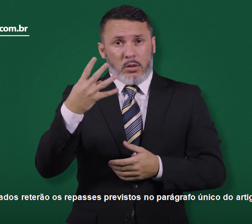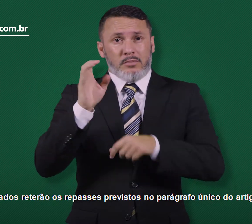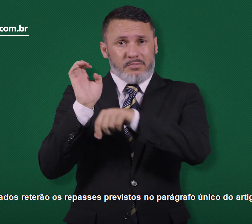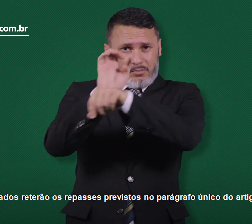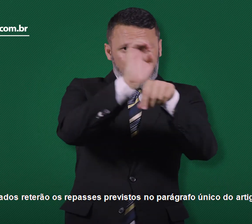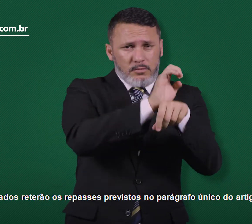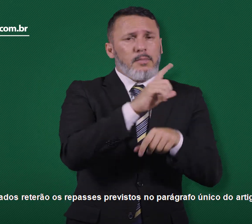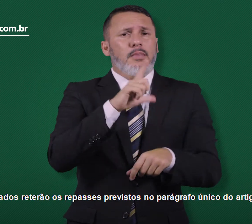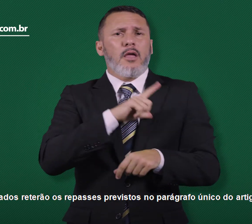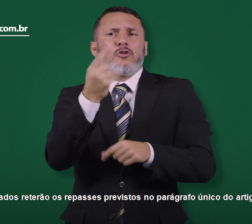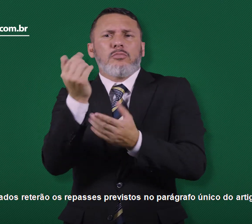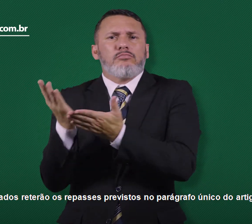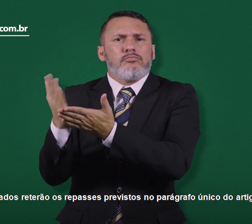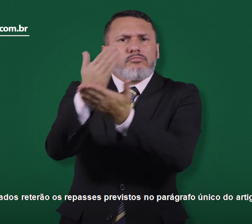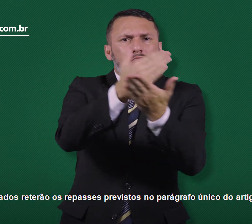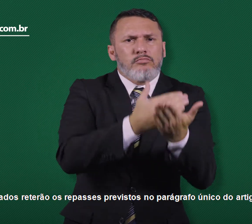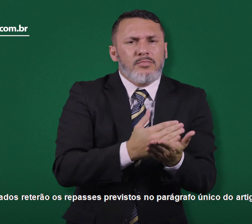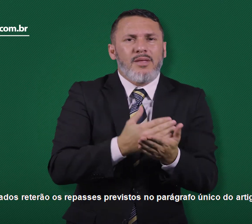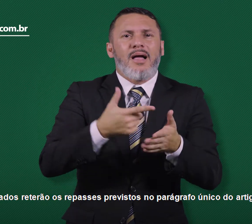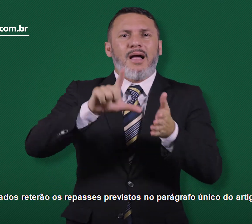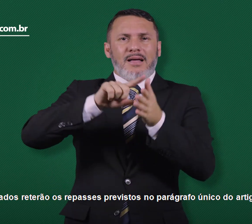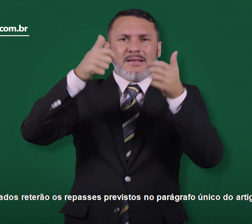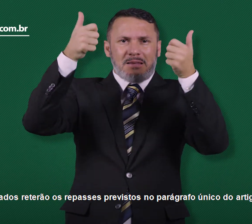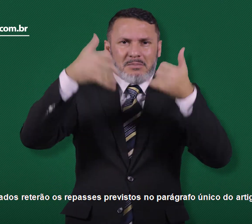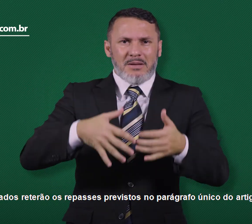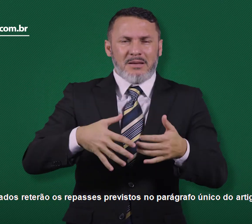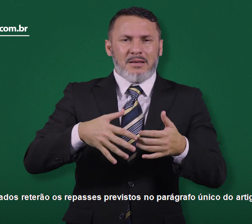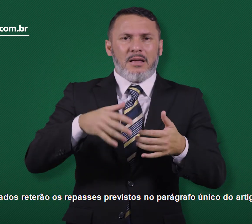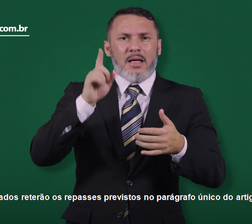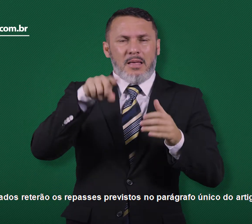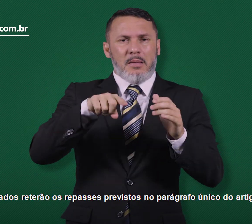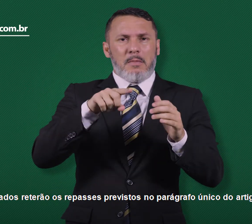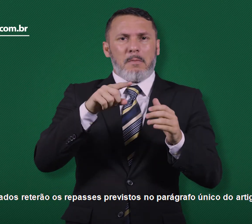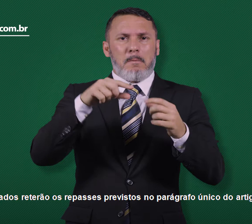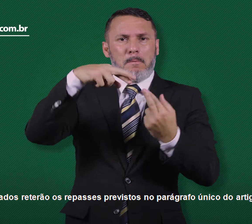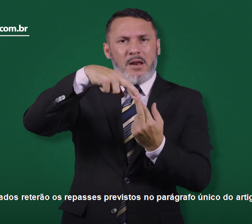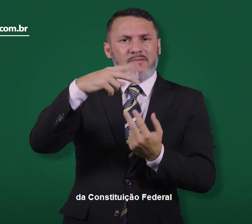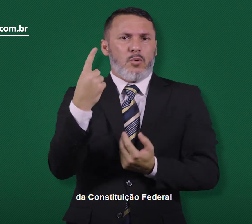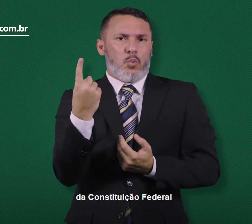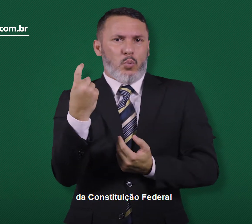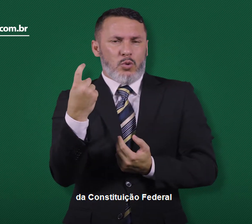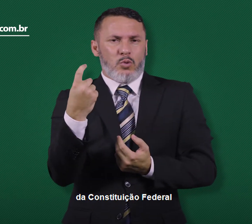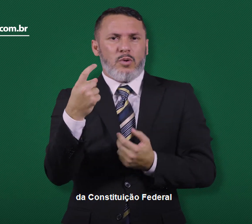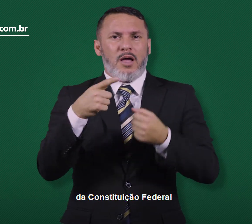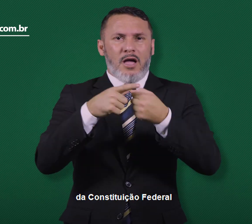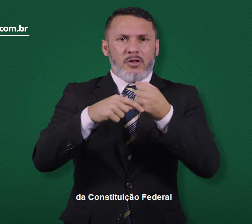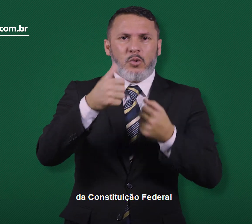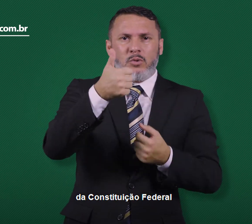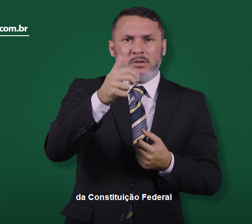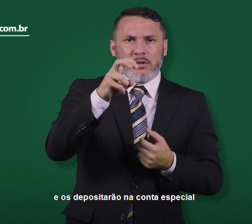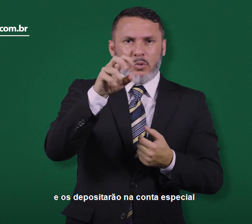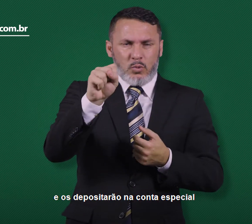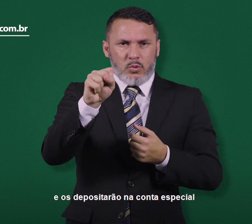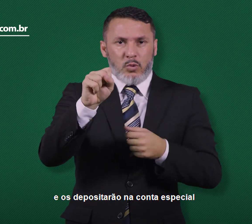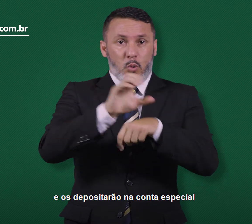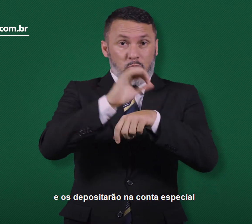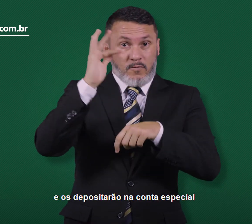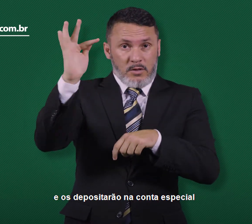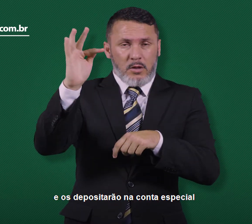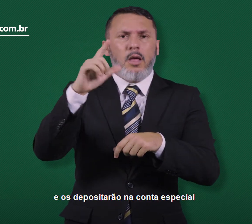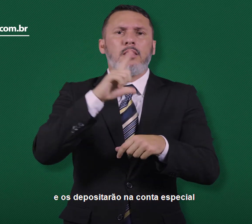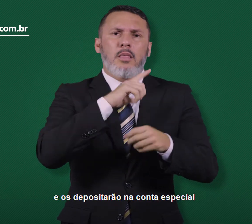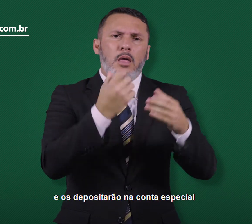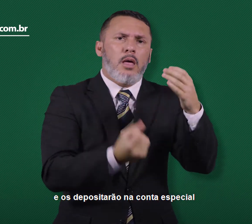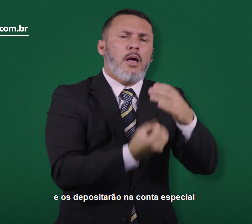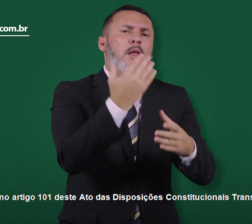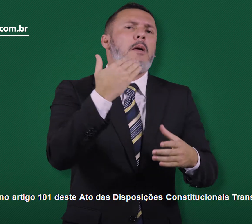os Estados reterão os repasses previstos no parágrafo único do artigo 158 da Constituição Federal e os depositarão na